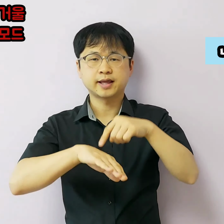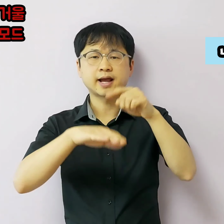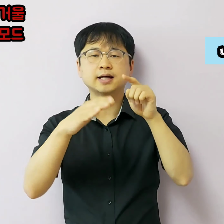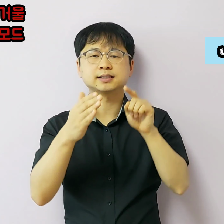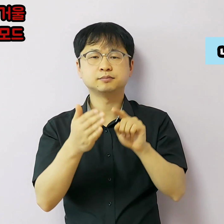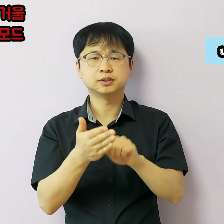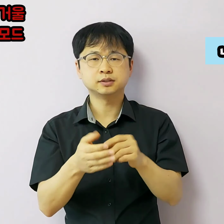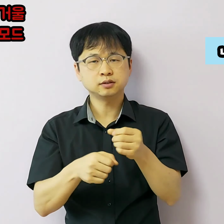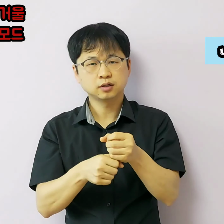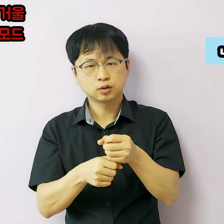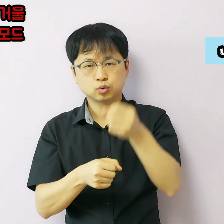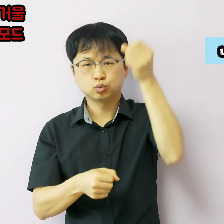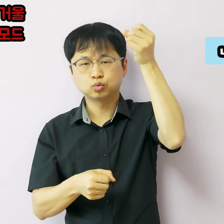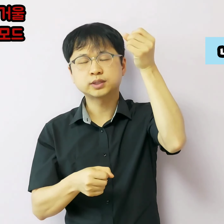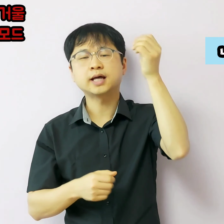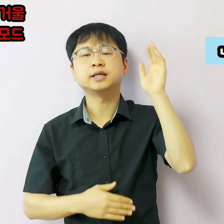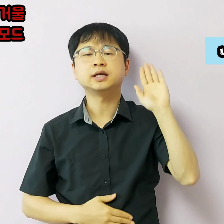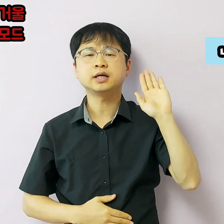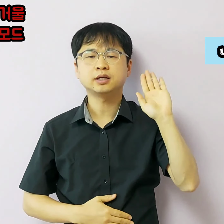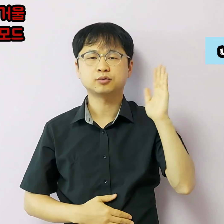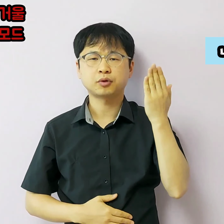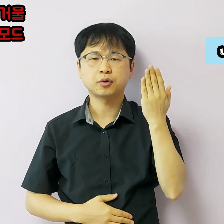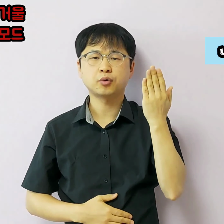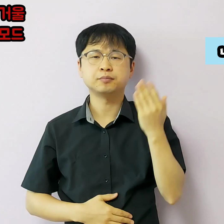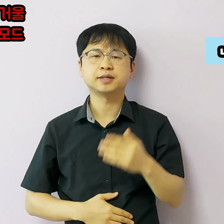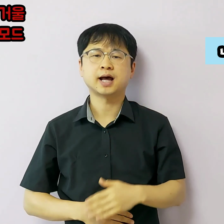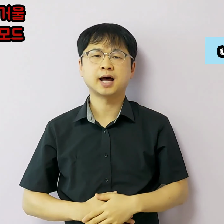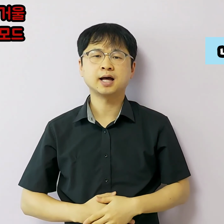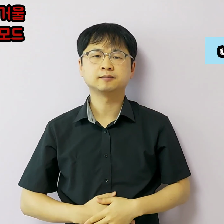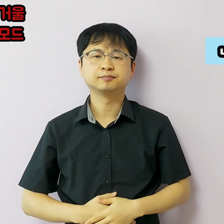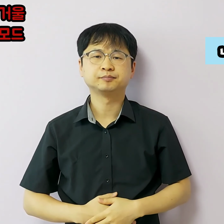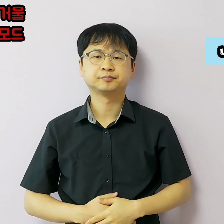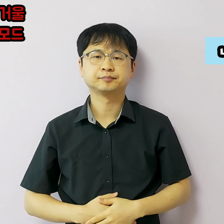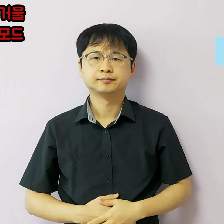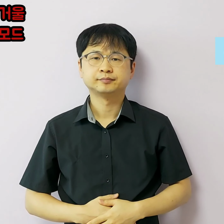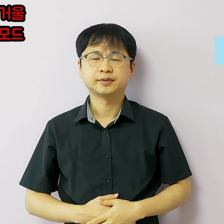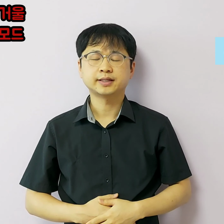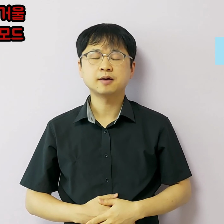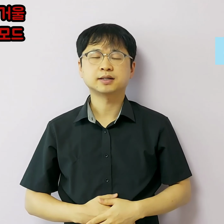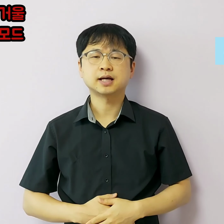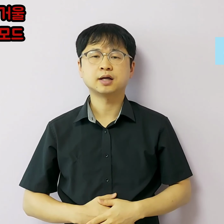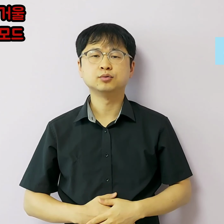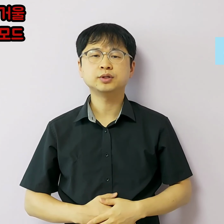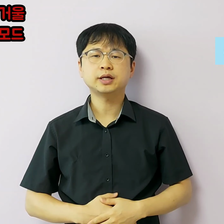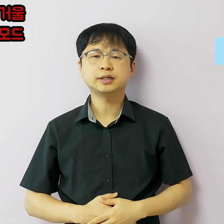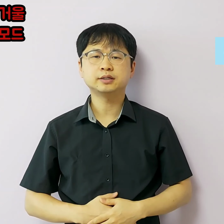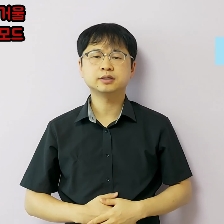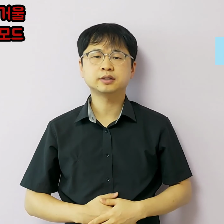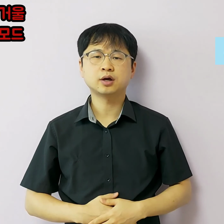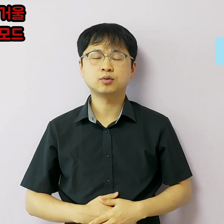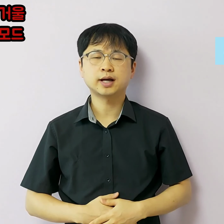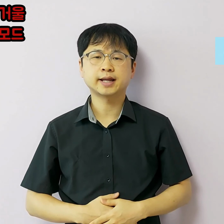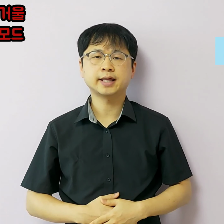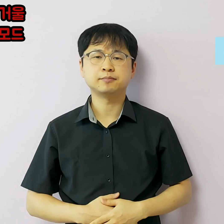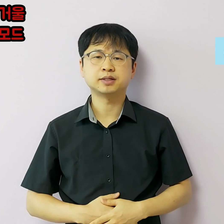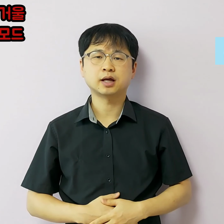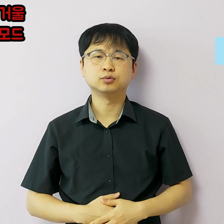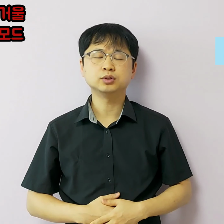내 가슴은 우산이 되고입니다. 네, 다음 가사 눈 내리는 겨울날엔입니다.